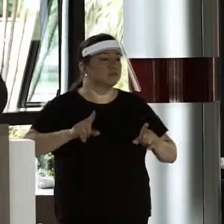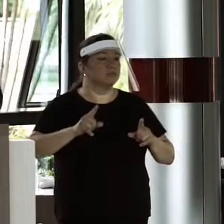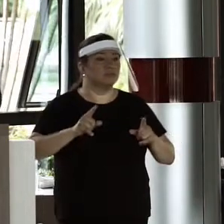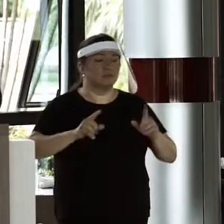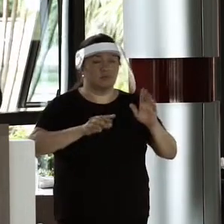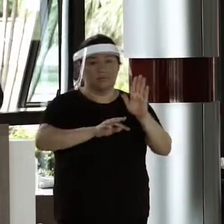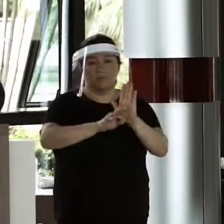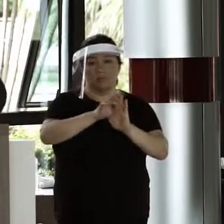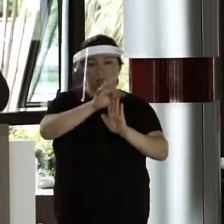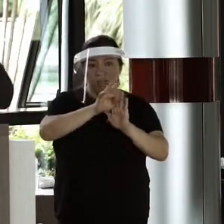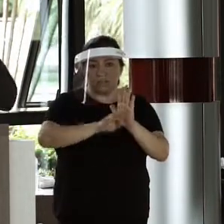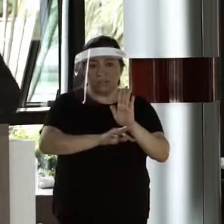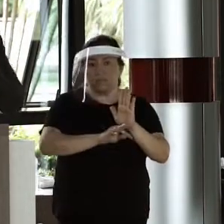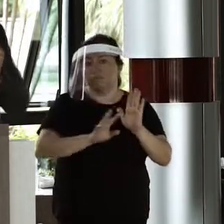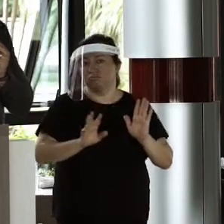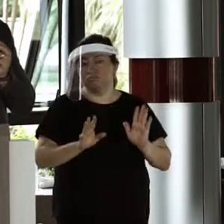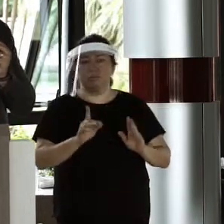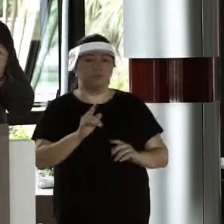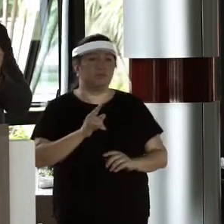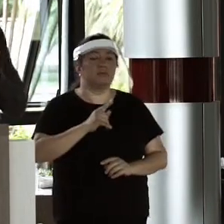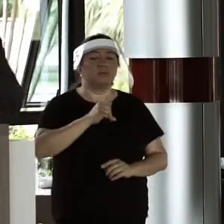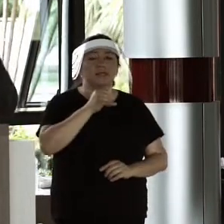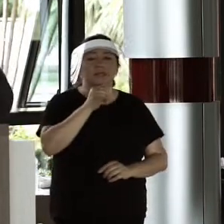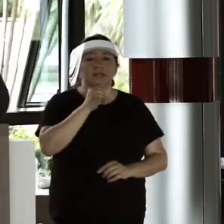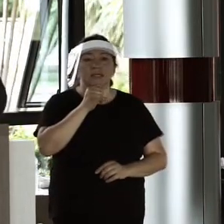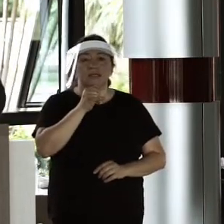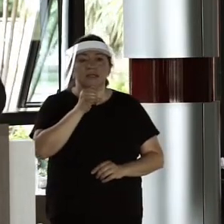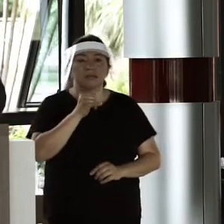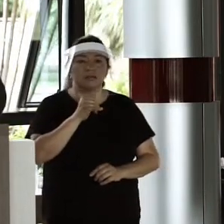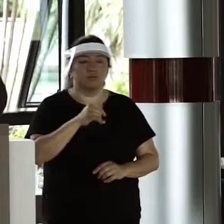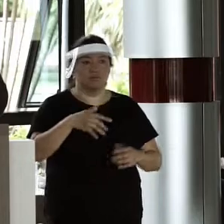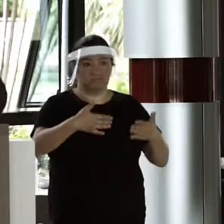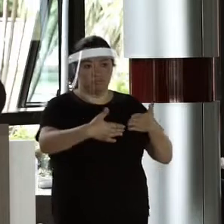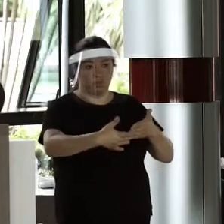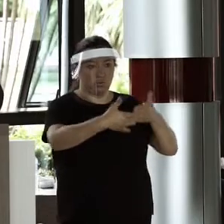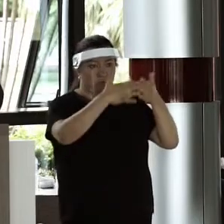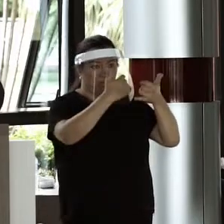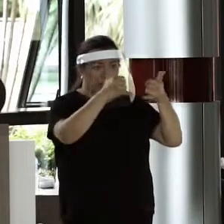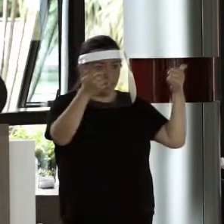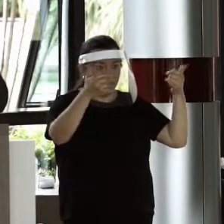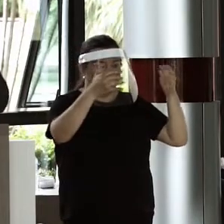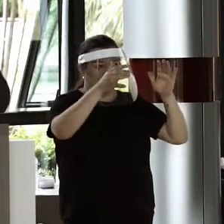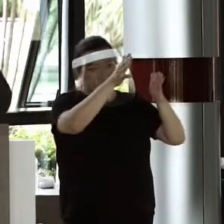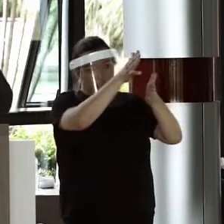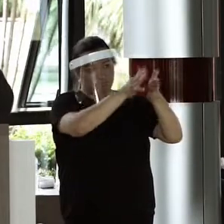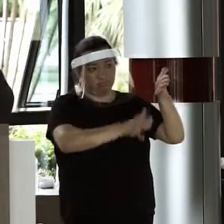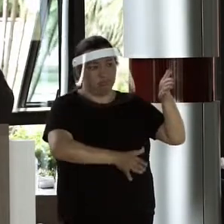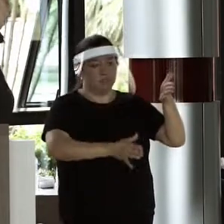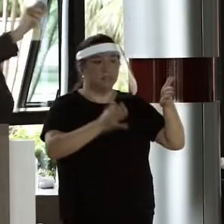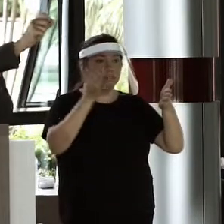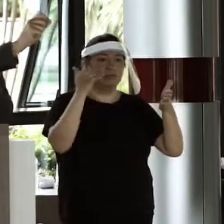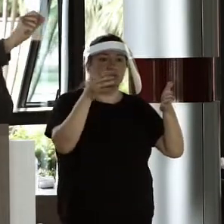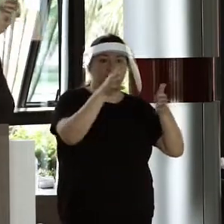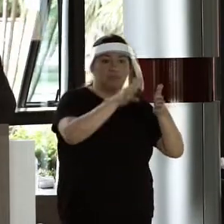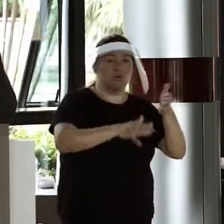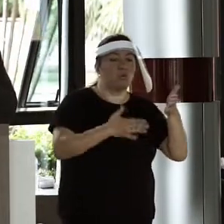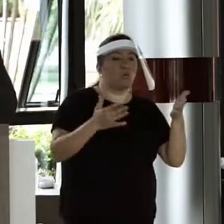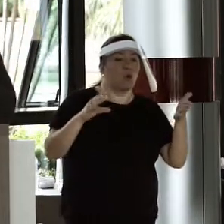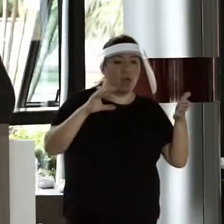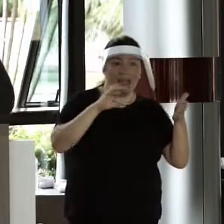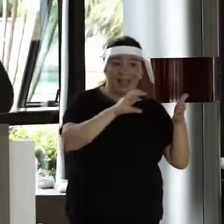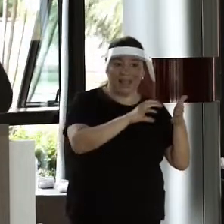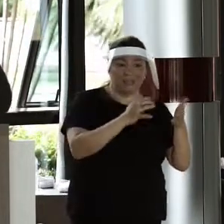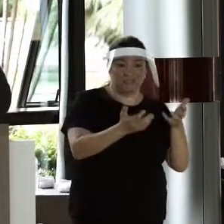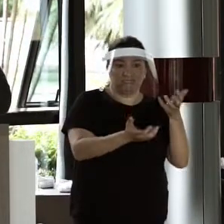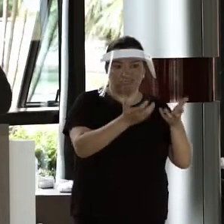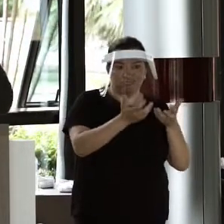entre locais. Então, não sei, vamos colocar aqui um exemplo. Eu pego um quadro elétrico. Eu quero saber a diferença entre uma região que está superaquecida e uma região